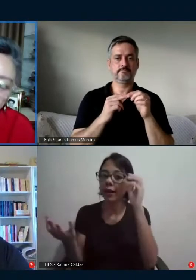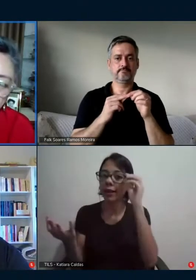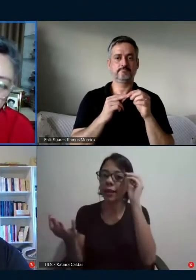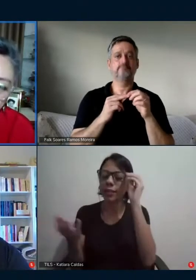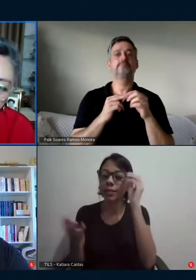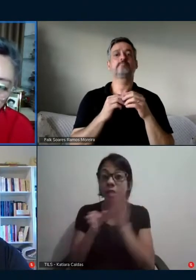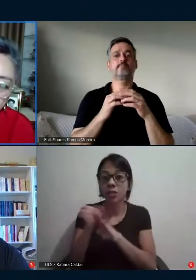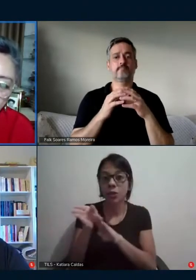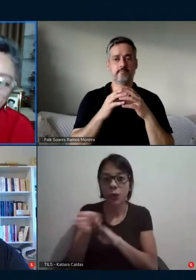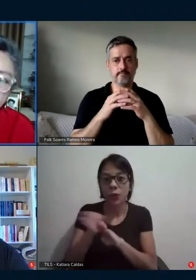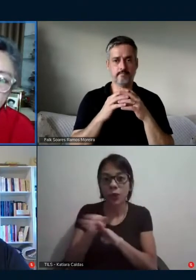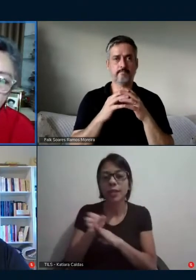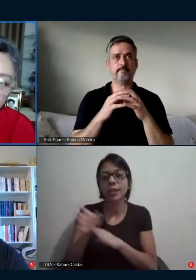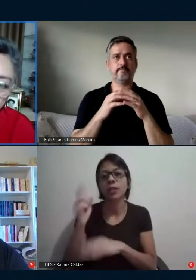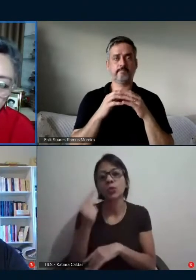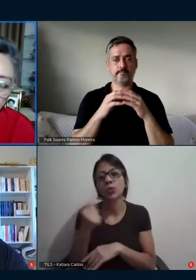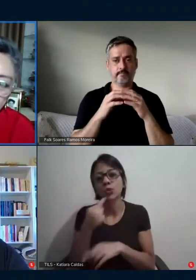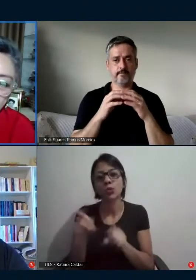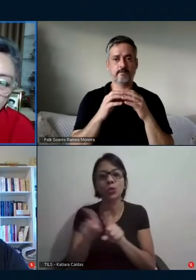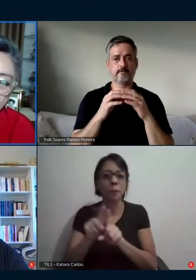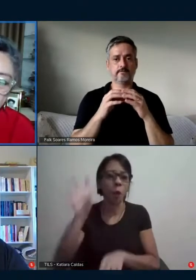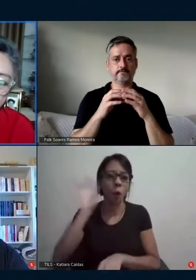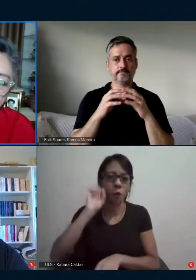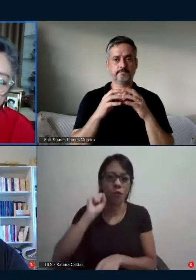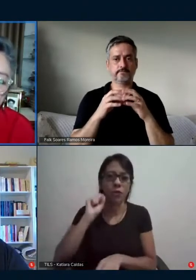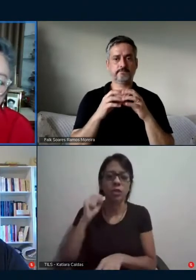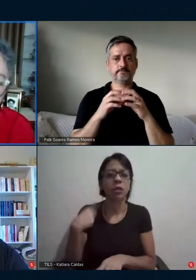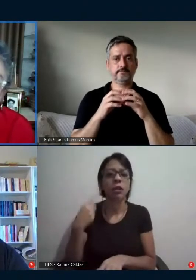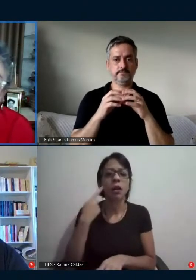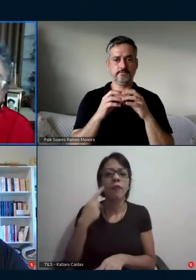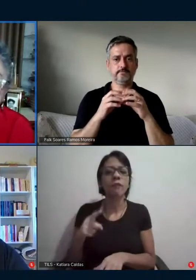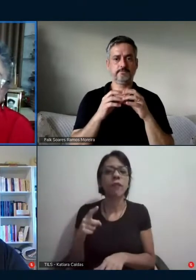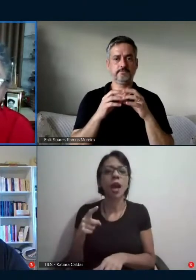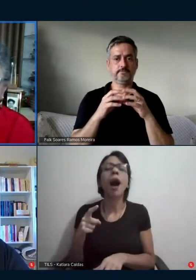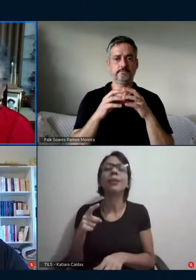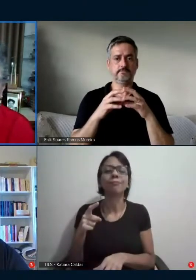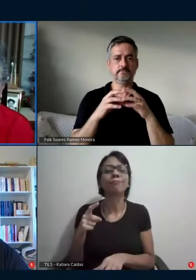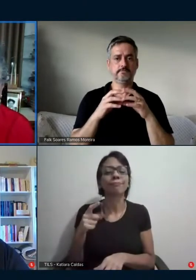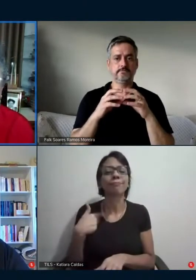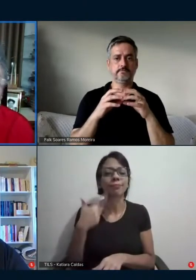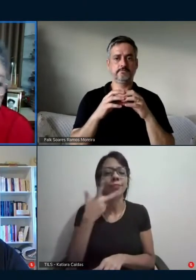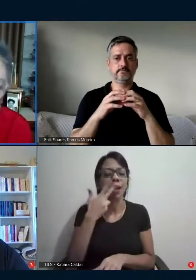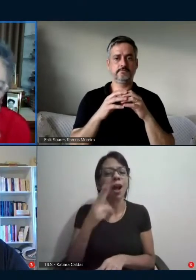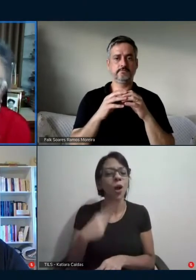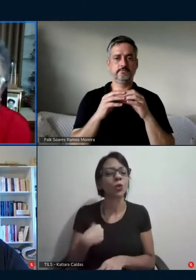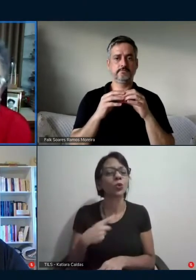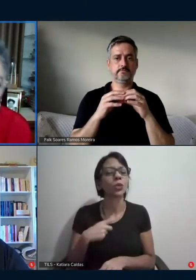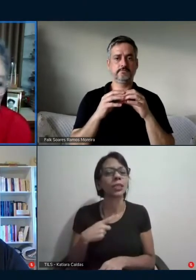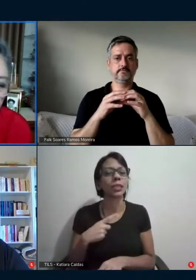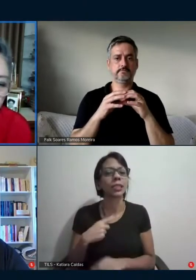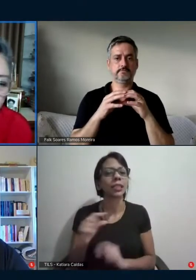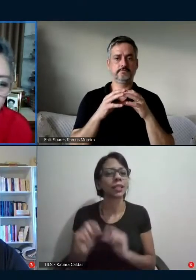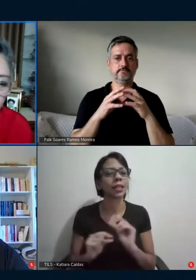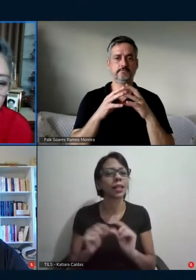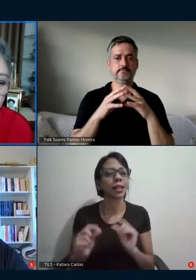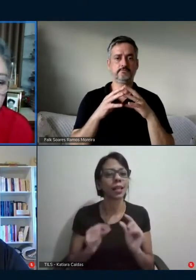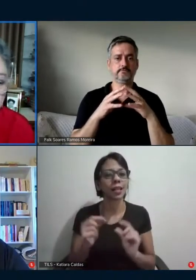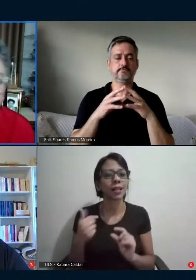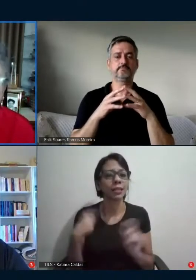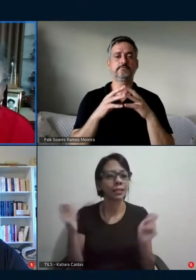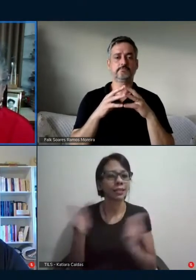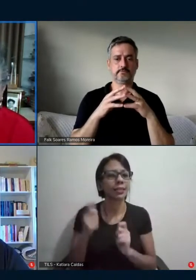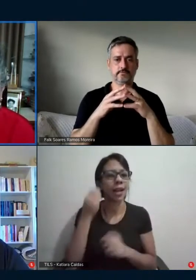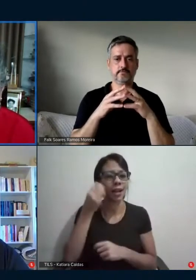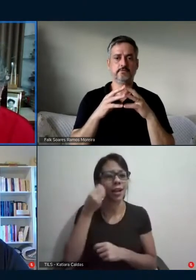quantas orientações de surdos e não surdos, para a gente ver que eu acho que eu tenho um pouco de know-how